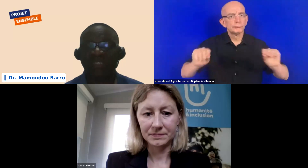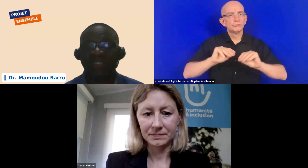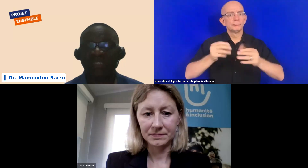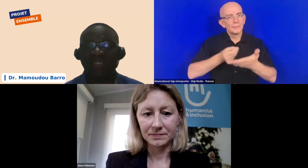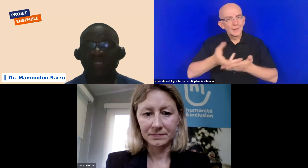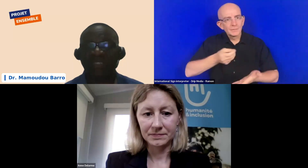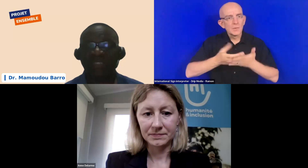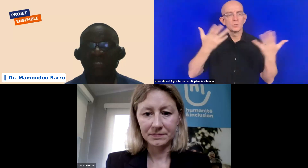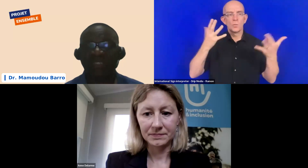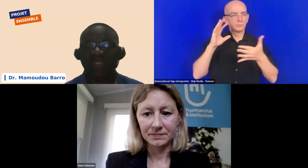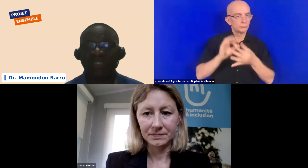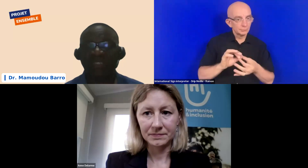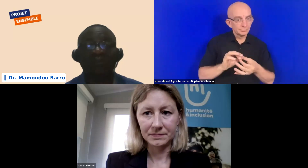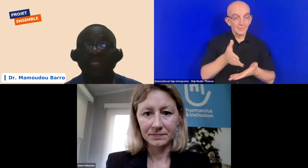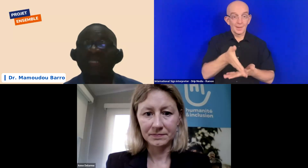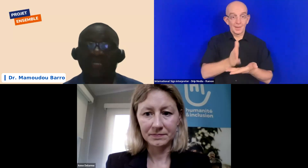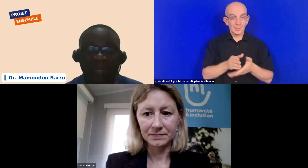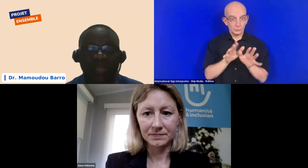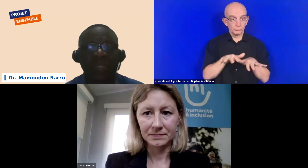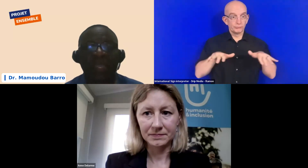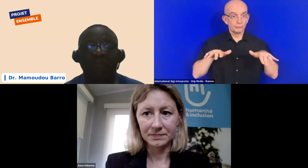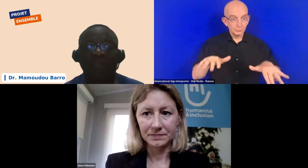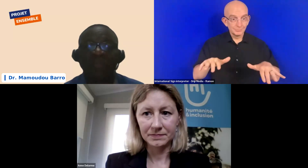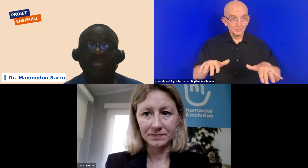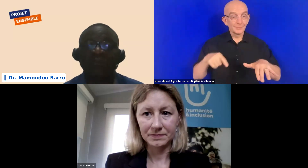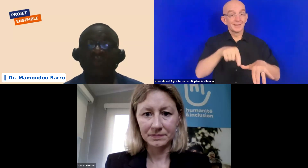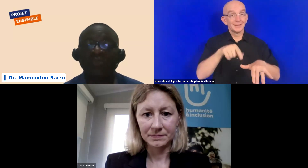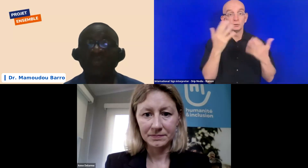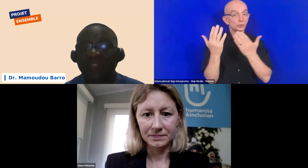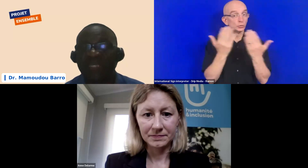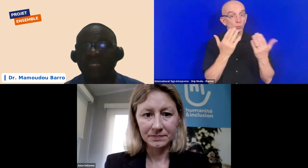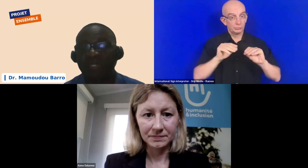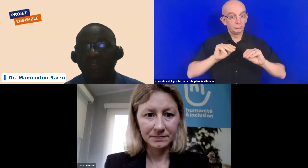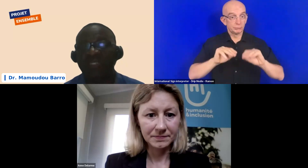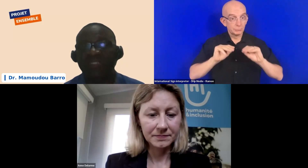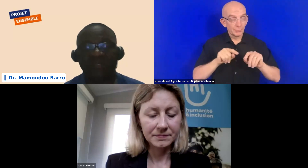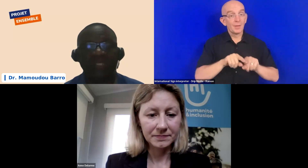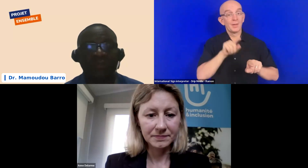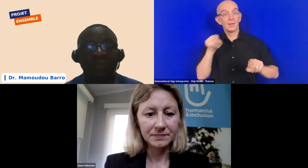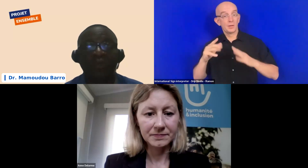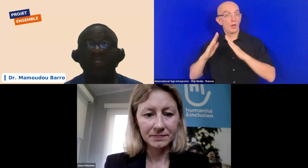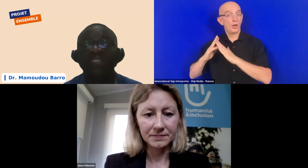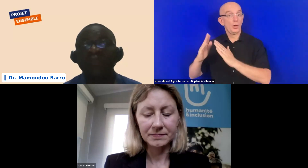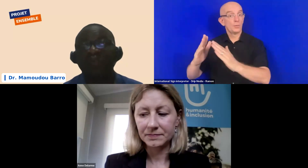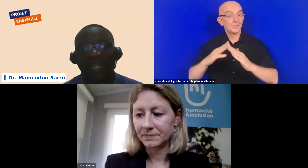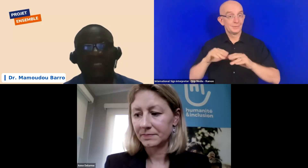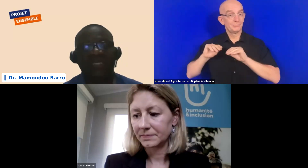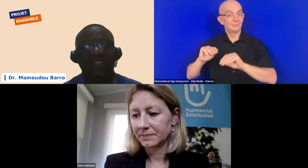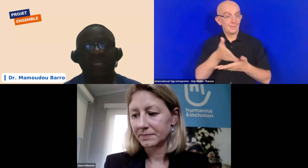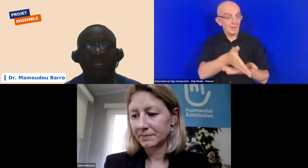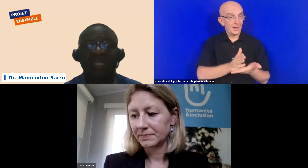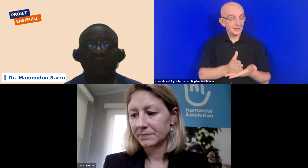scolarisés, ce qui est très souvent le cas des adolescents handicapés, afin que ces derniers puissent bénéficier de cette éducation et sensibilisation. Le transfert